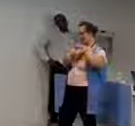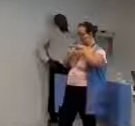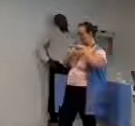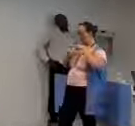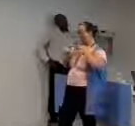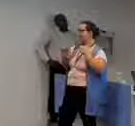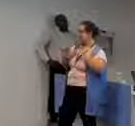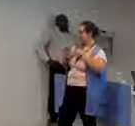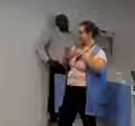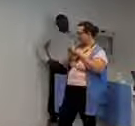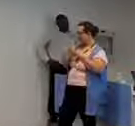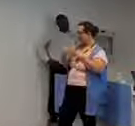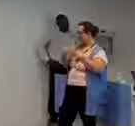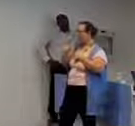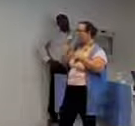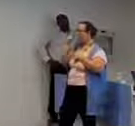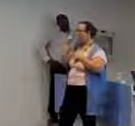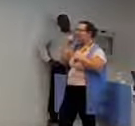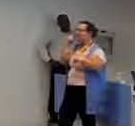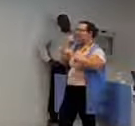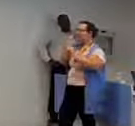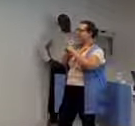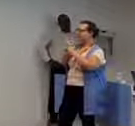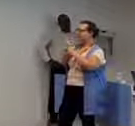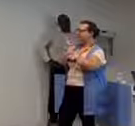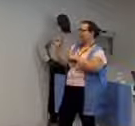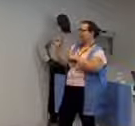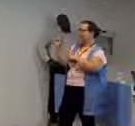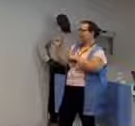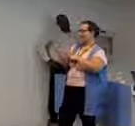ferramentarias? Eles têm que achar um meio de produzir mais com menos.